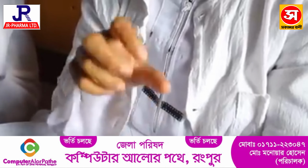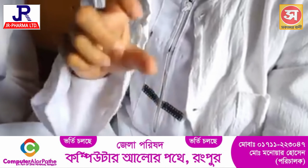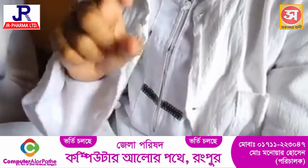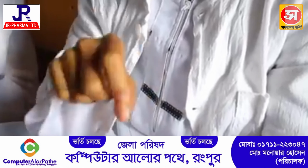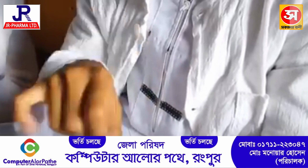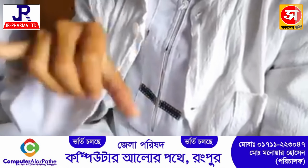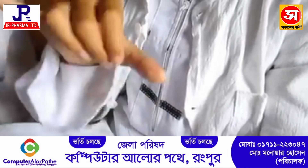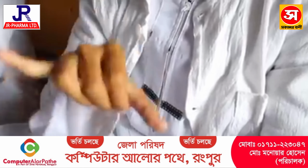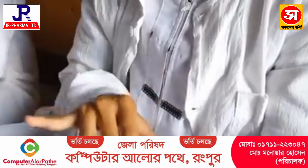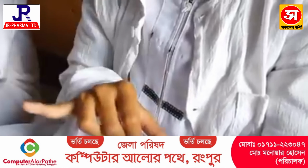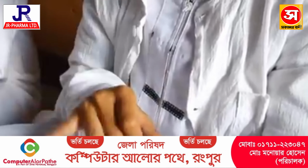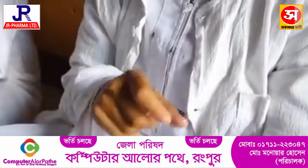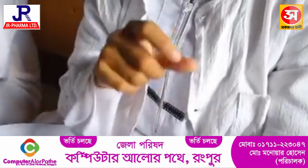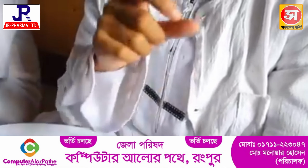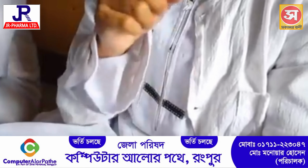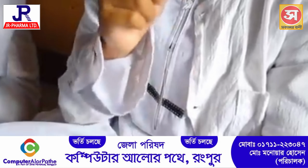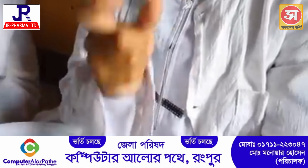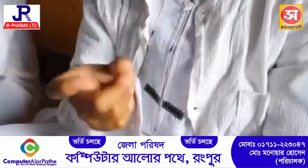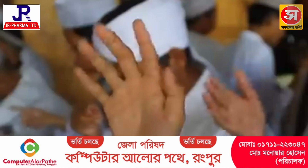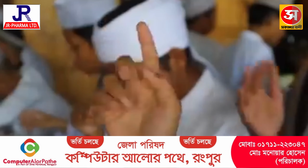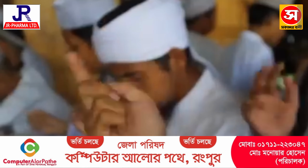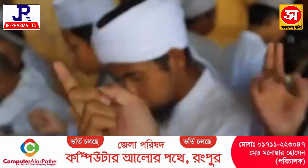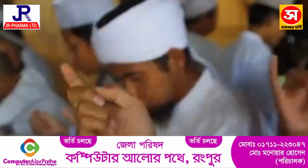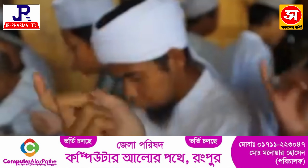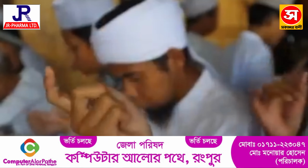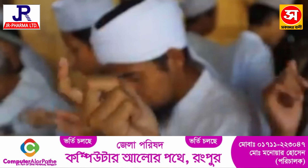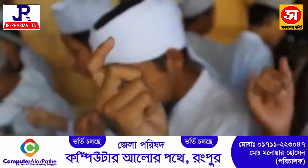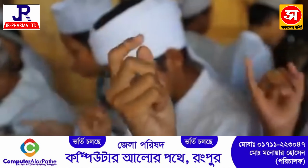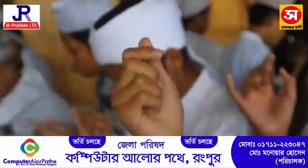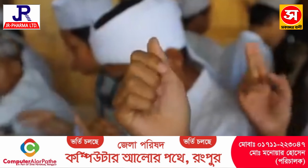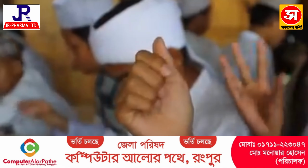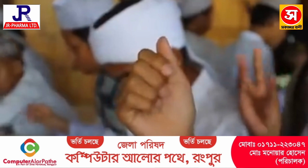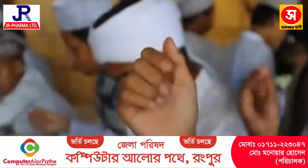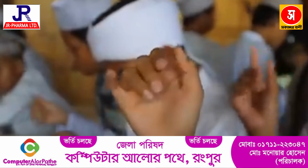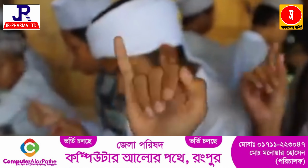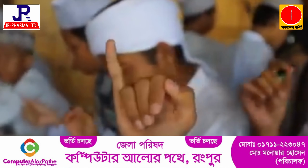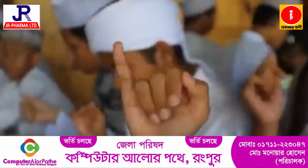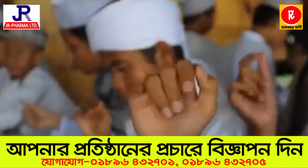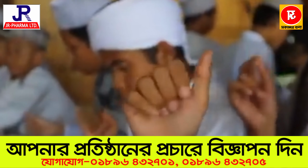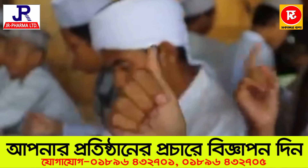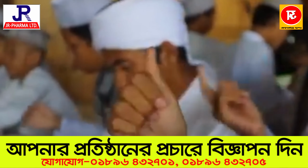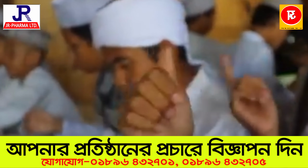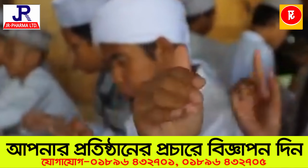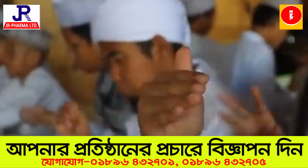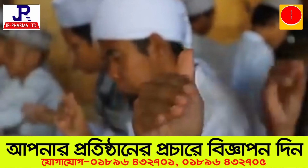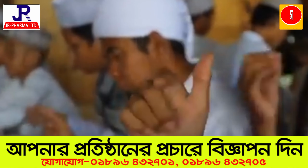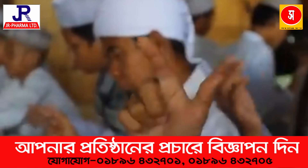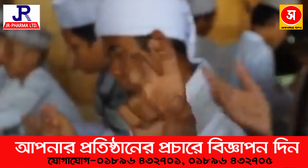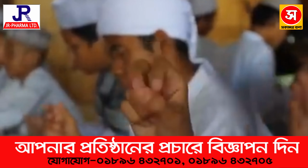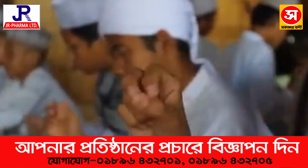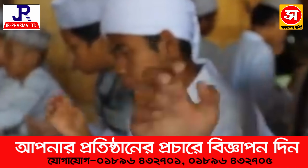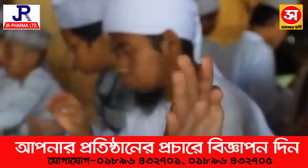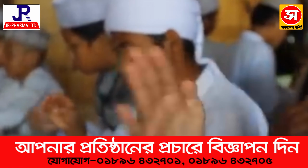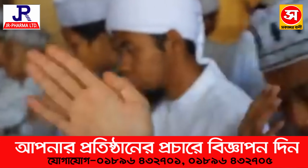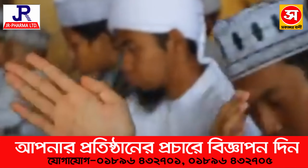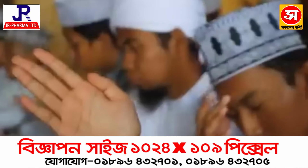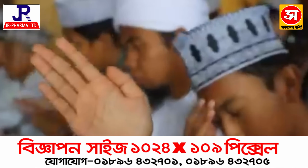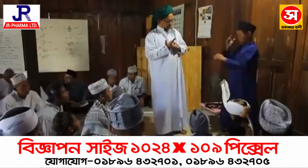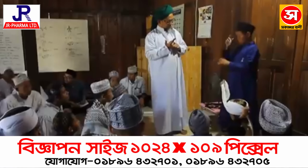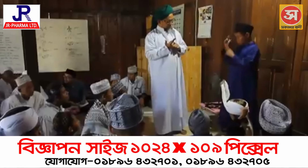কোনো উচ্চবাচ্য করছেন না, কারণ কোরআন তেলাওয়াত করতে থাকা এই শিশুরা কানে শুনতে পান না, তাই হাতের ইশারায় কোরআন তেলাওয়াত